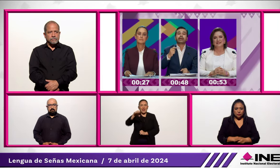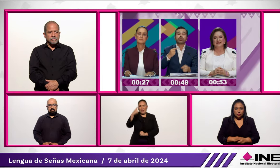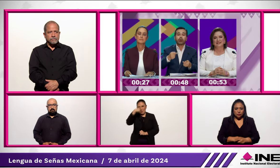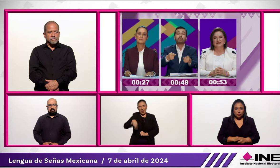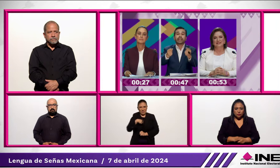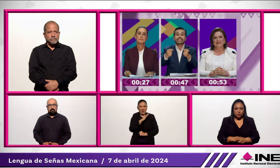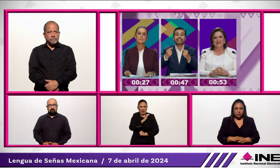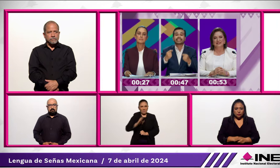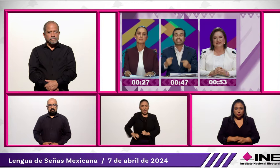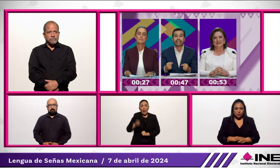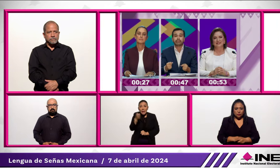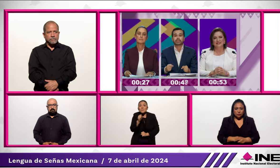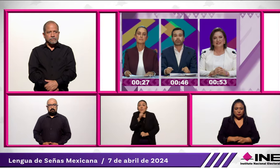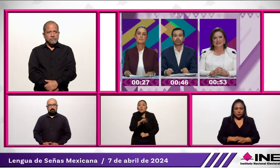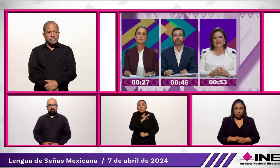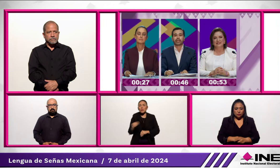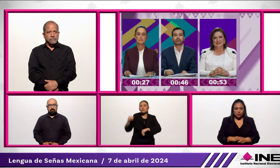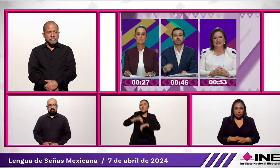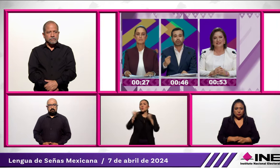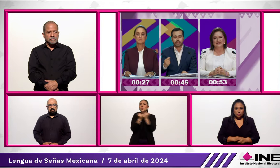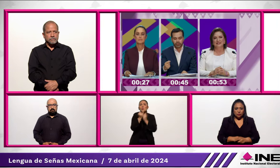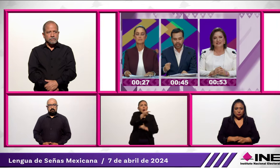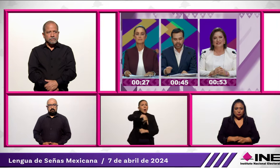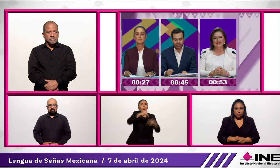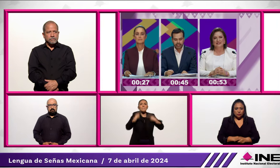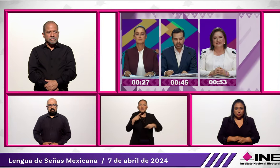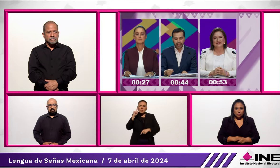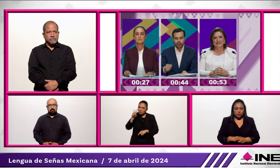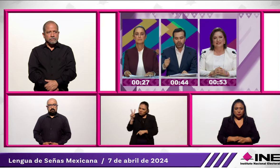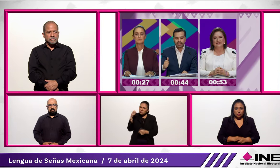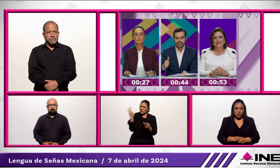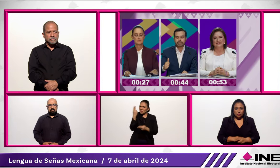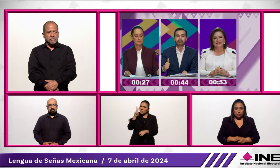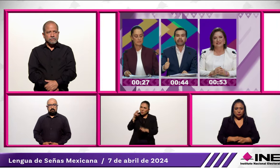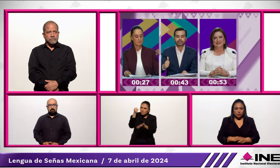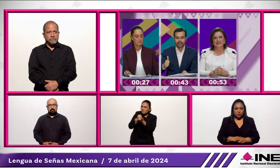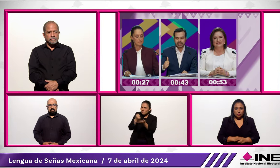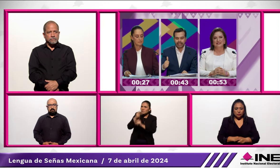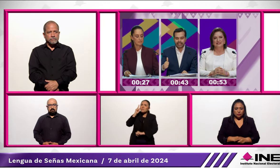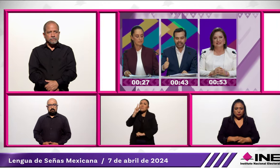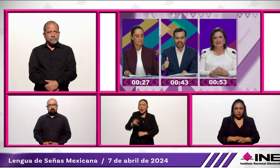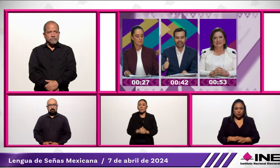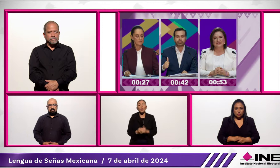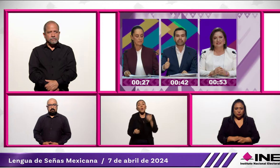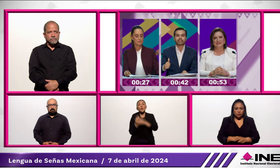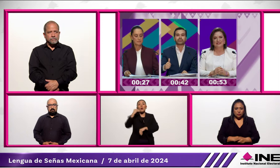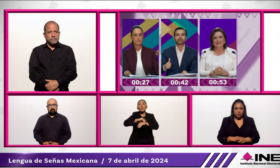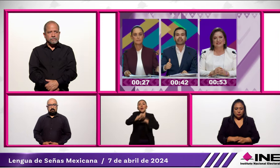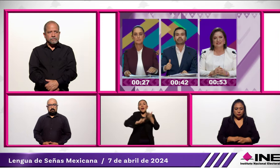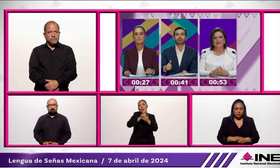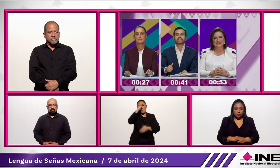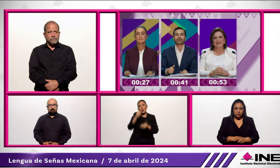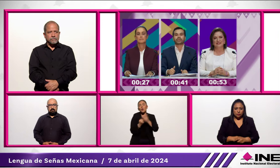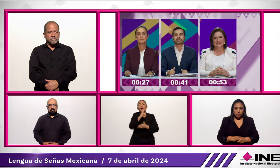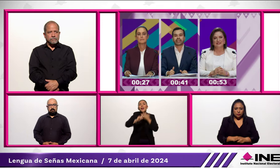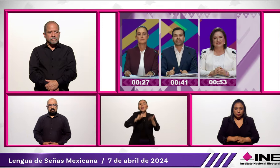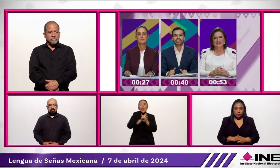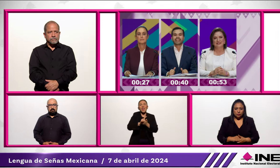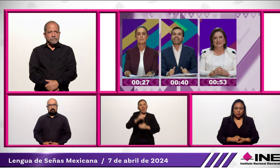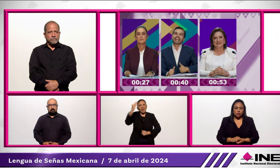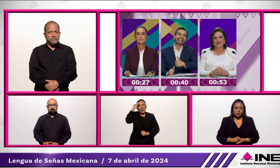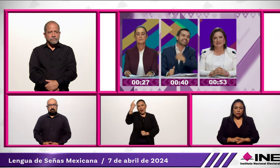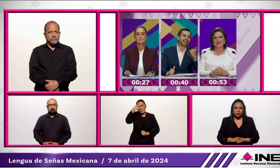campaña luego puedan ser exigibles por los ciudadanos y por las ciudadanas. Una iniciativa para expedir la Ley General de Comunicación Social y Publicidad